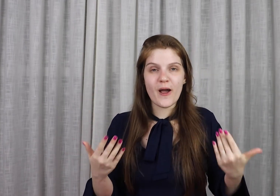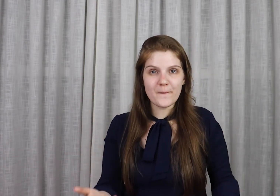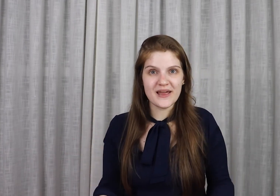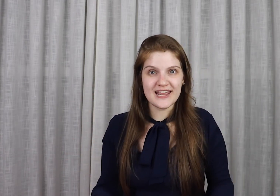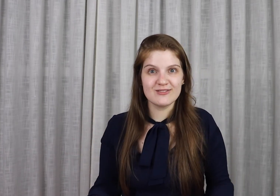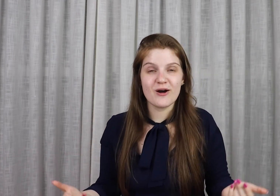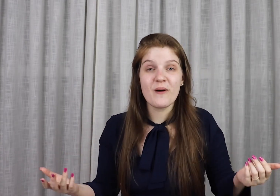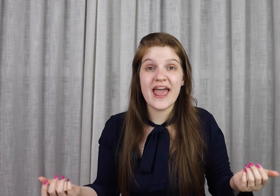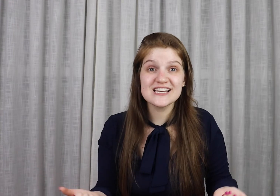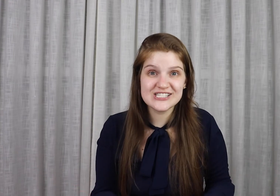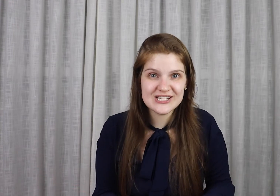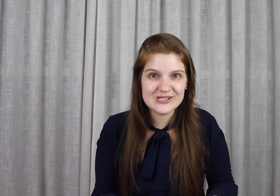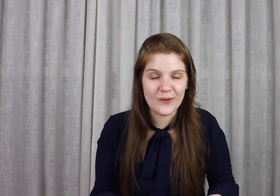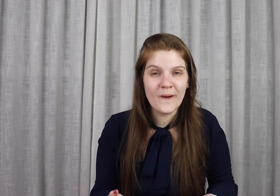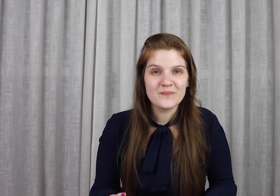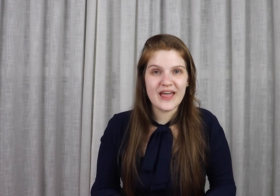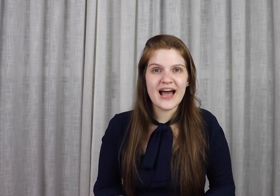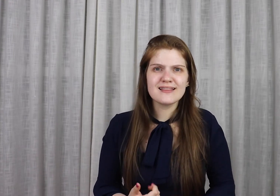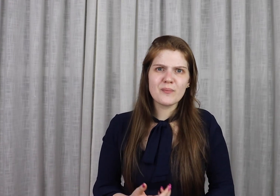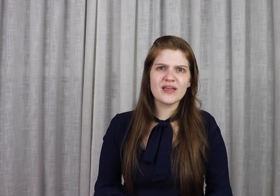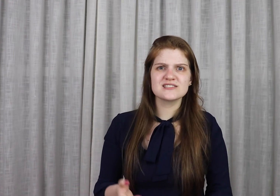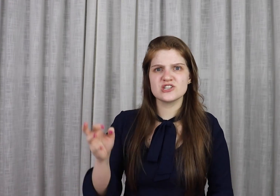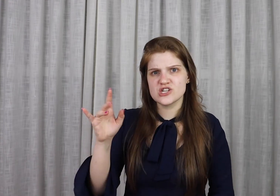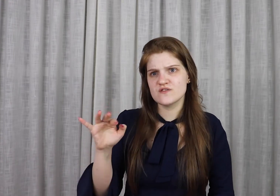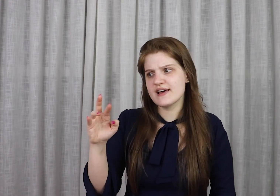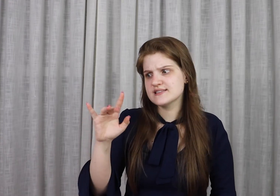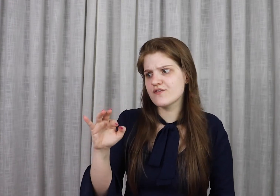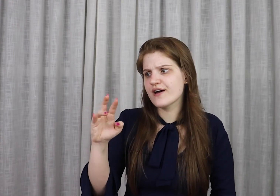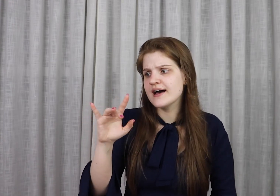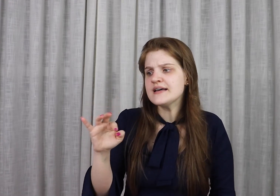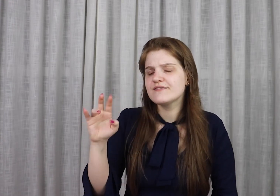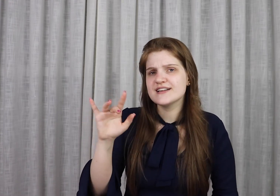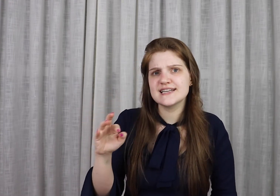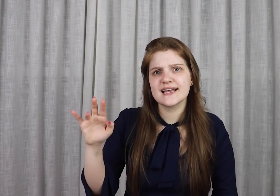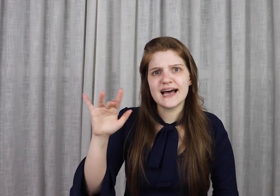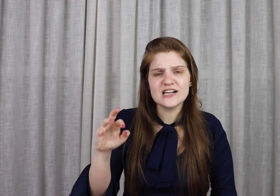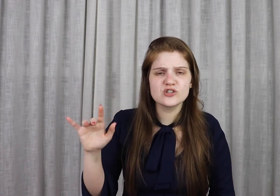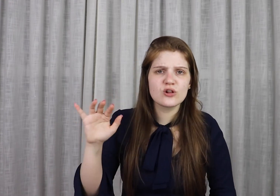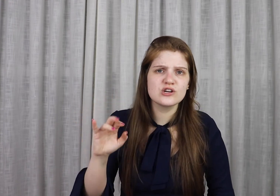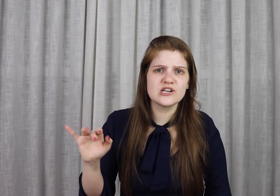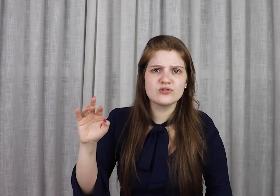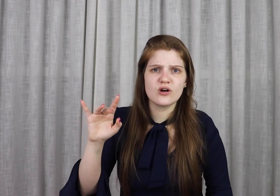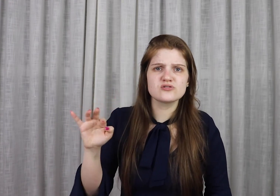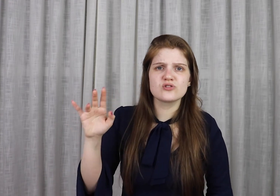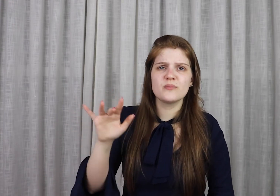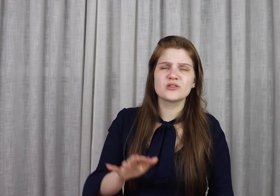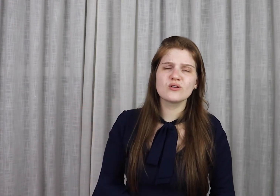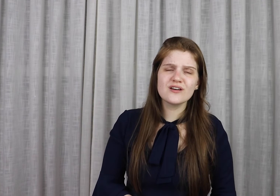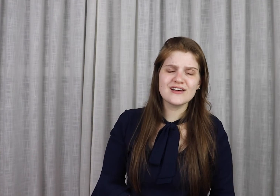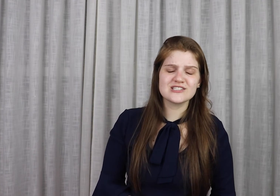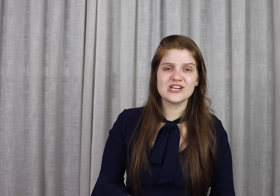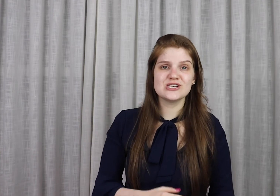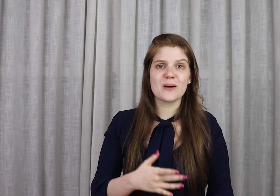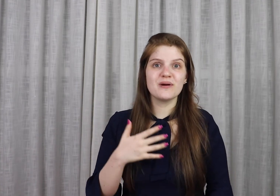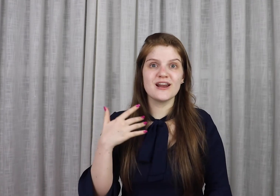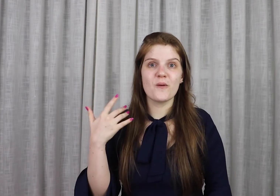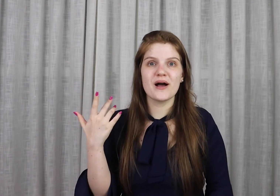é um apelido, é um registro, né? Até porque se a gente tivesse que ficar fazendo a datilologia do nosso nome toda vez, a gente ia perder o